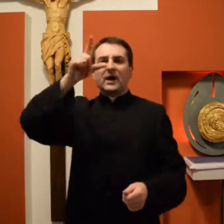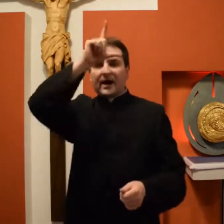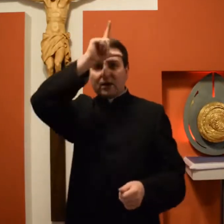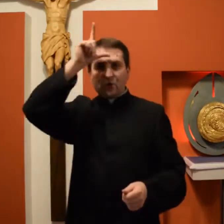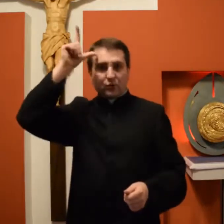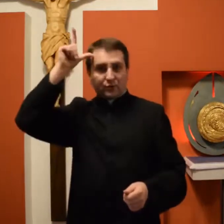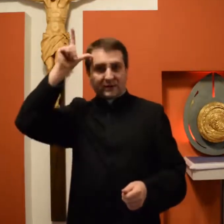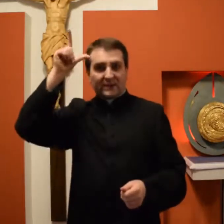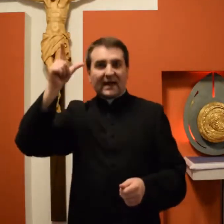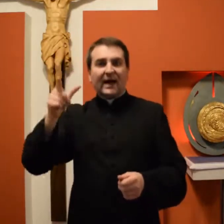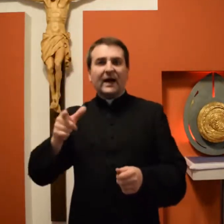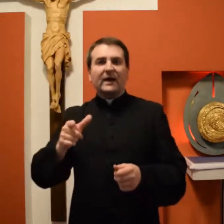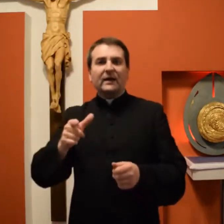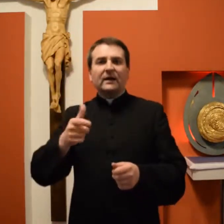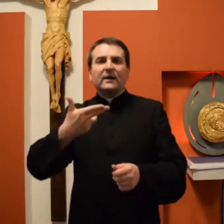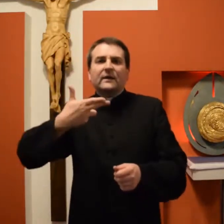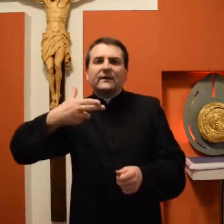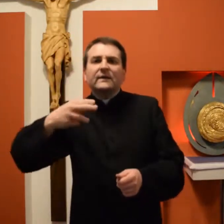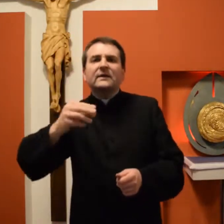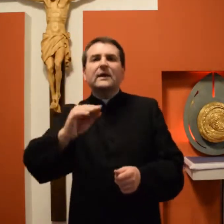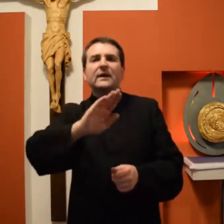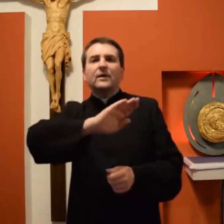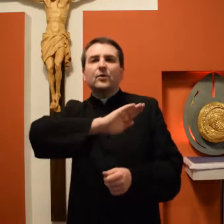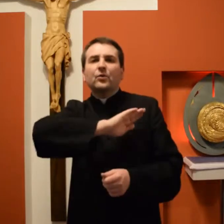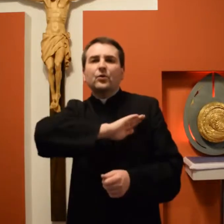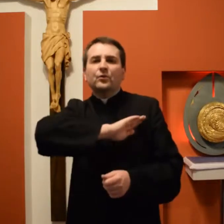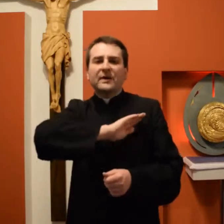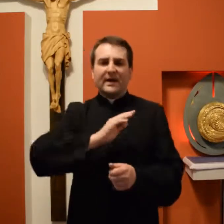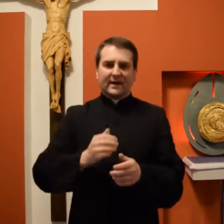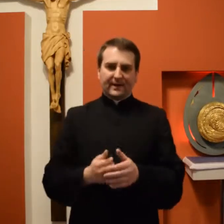dusza ludzka nie umiera.